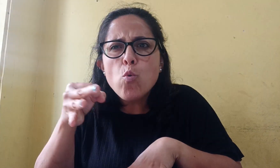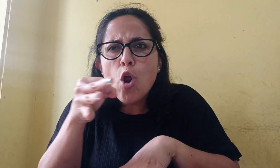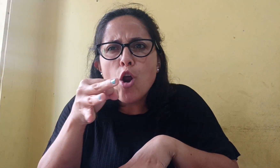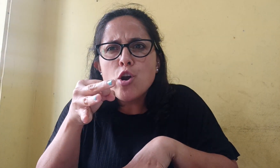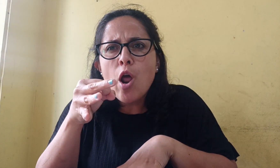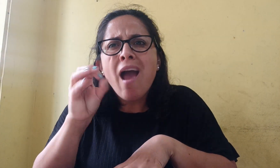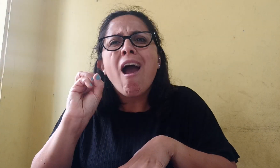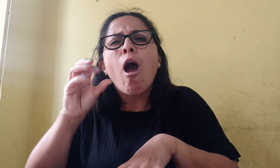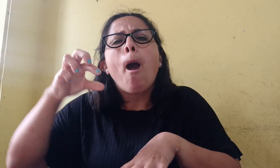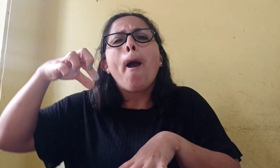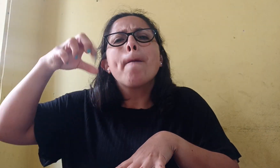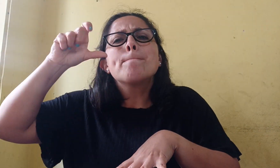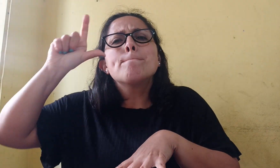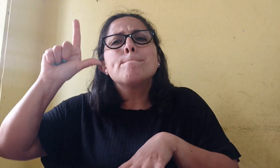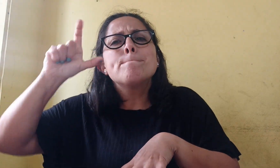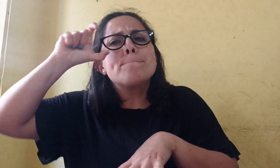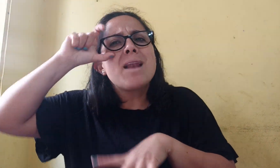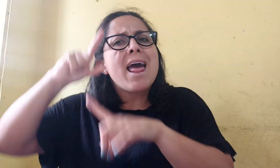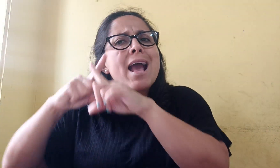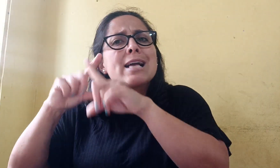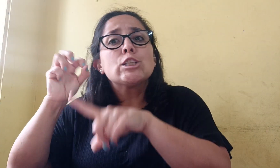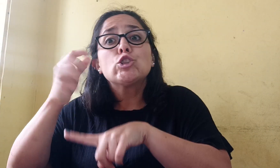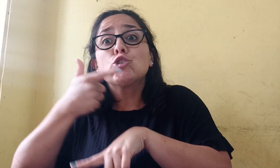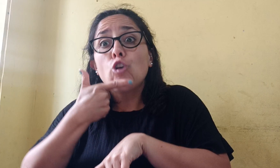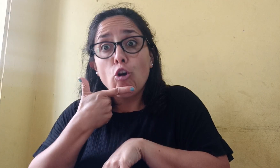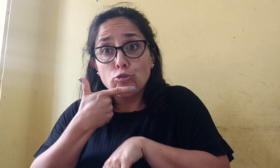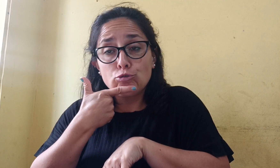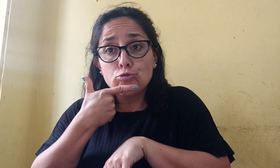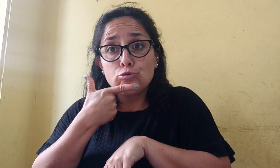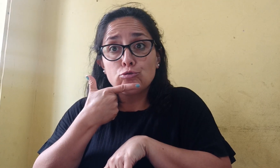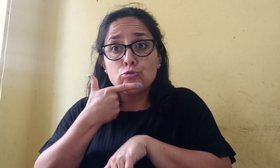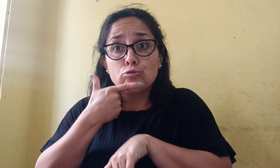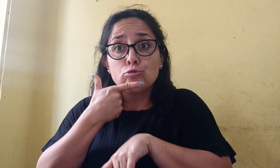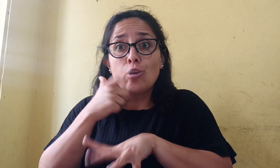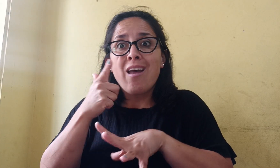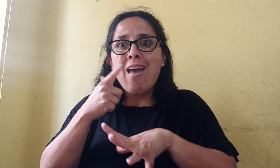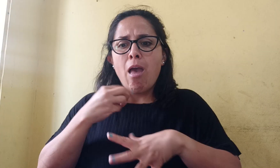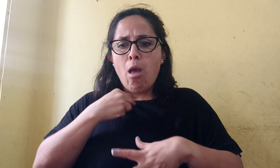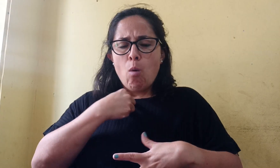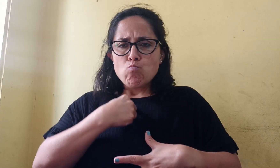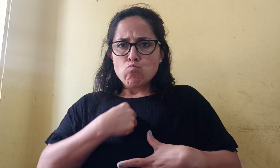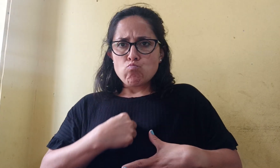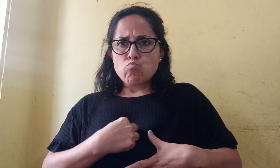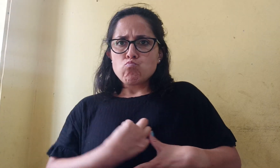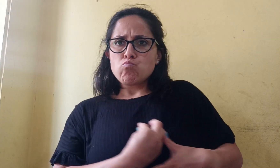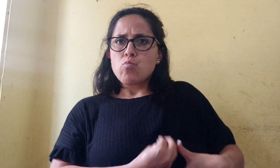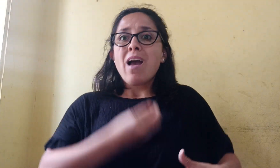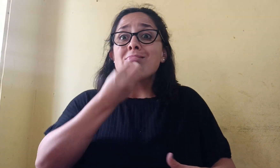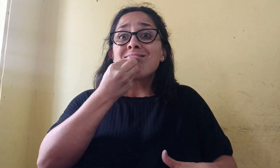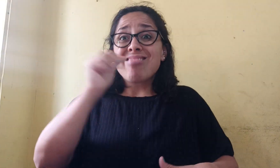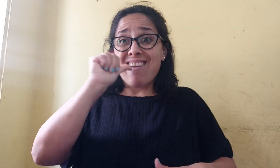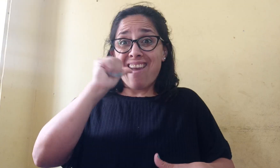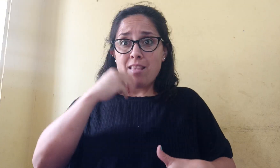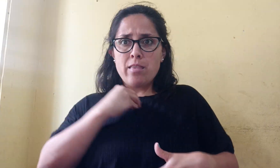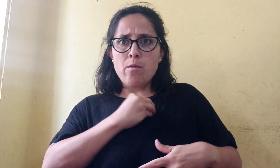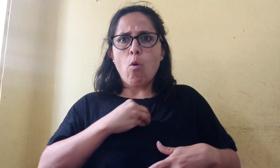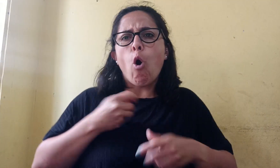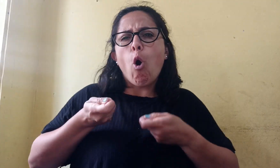sistema que se encuentra a lo largo de todo el tubo digestivo, ¿sí? Regula las funciones del tubo digestivo.